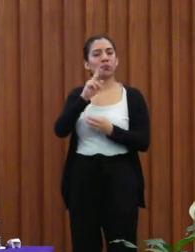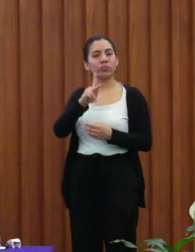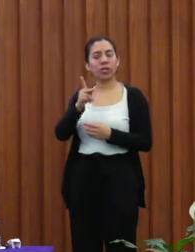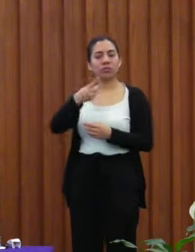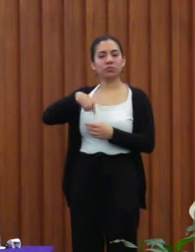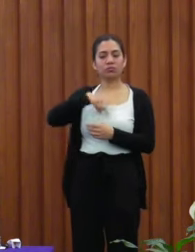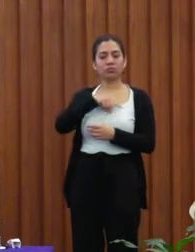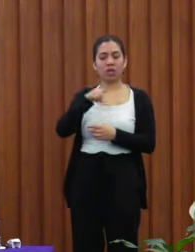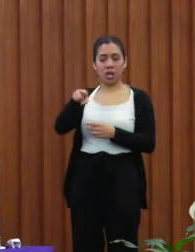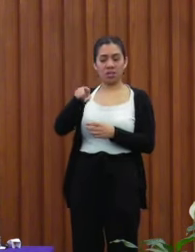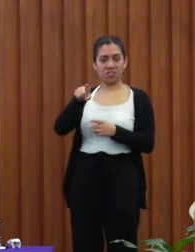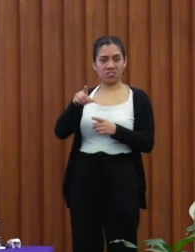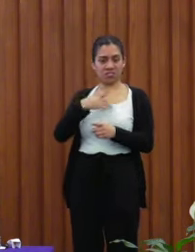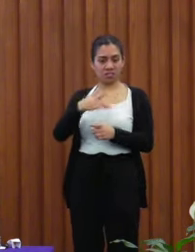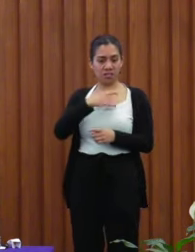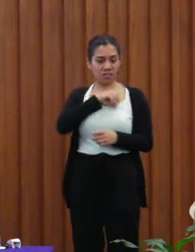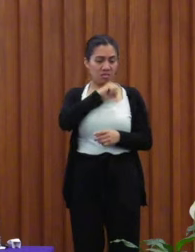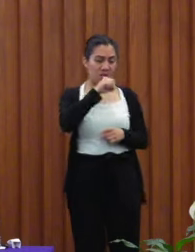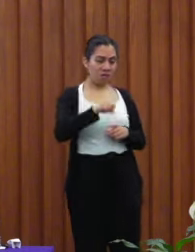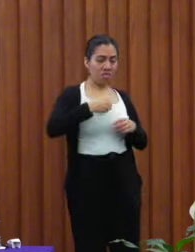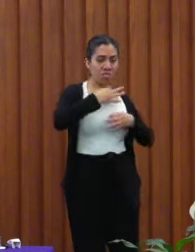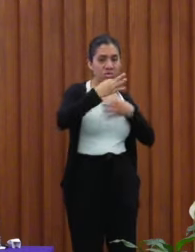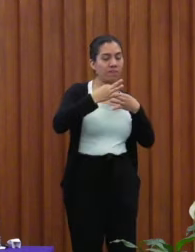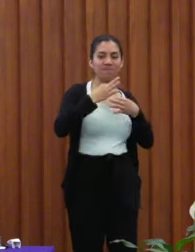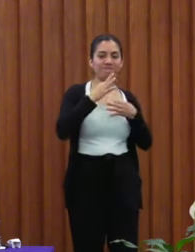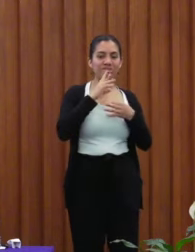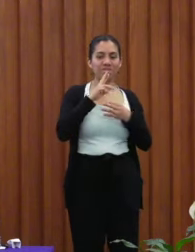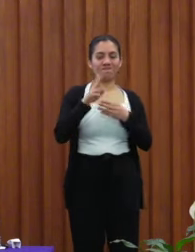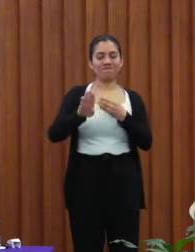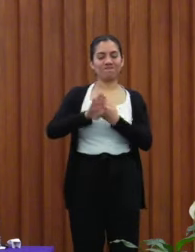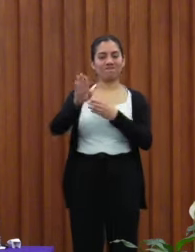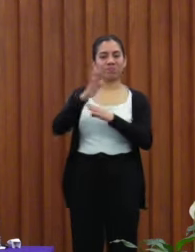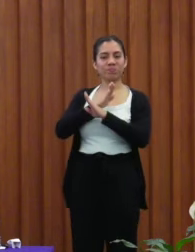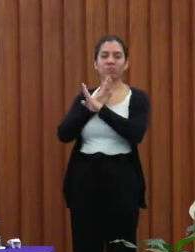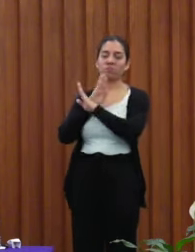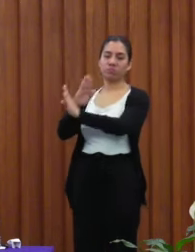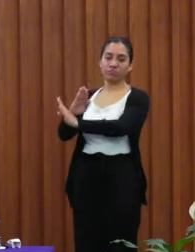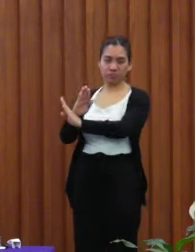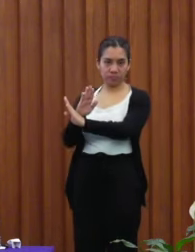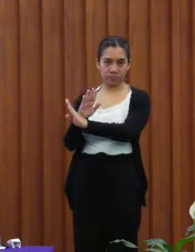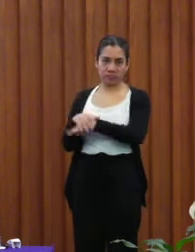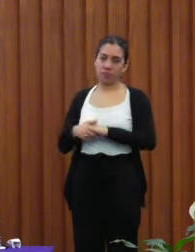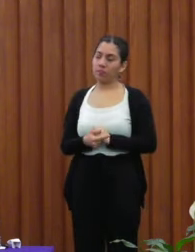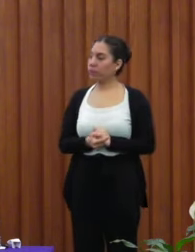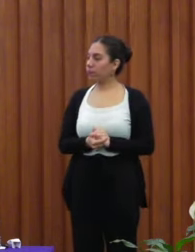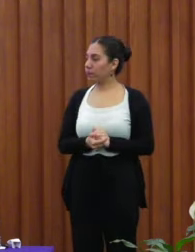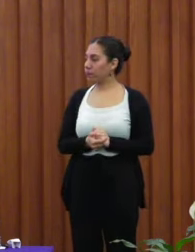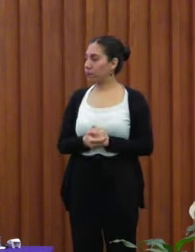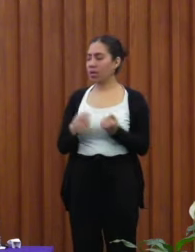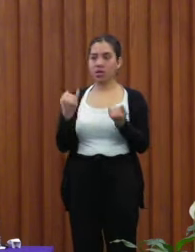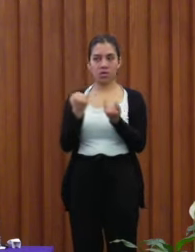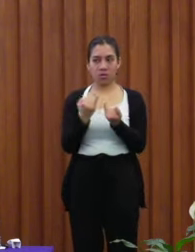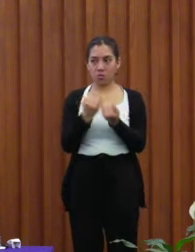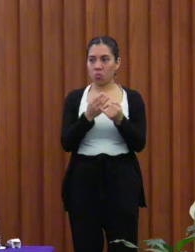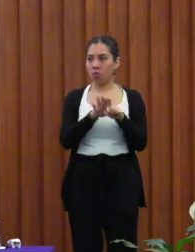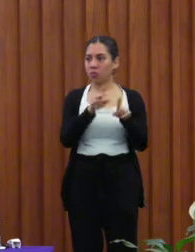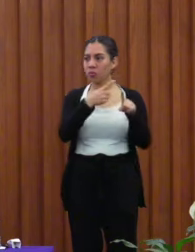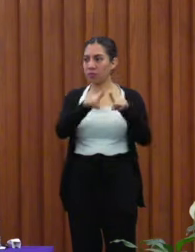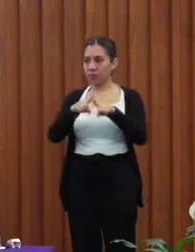implique odio, desde la palabra, para que no llegue a lo que estamos viendo aquí. El tráfico de armas también